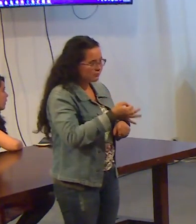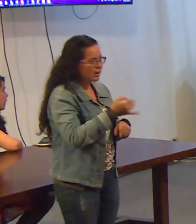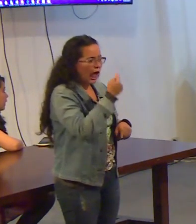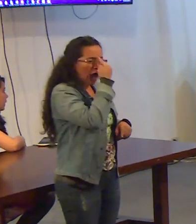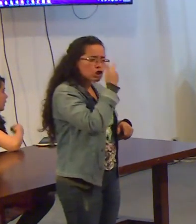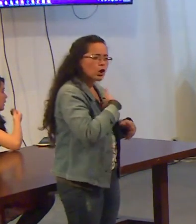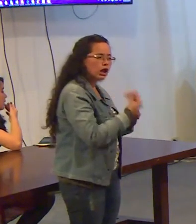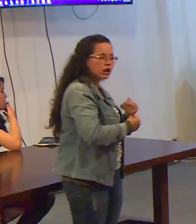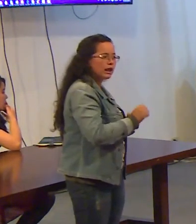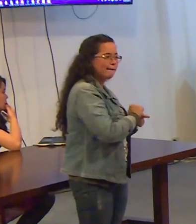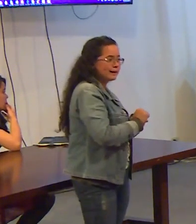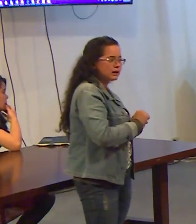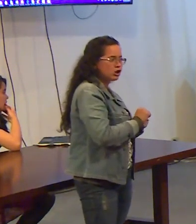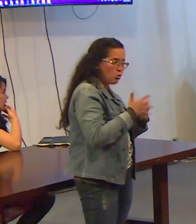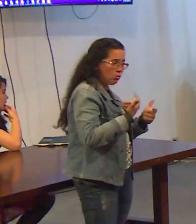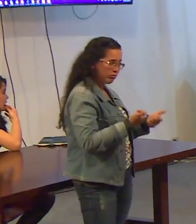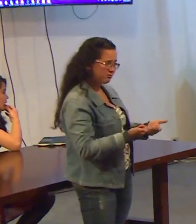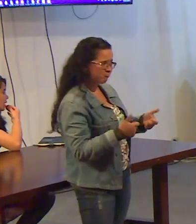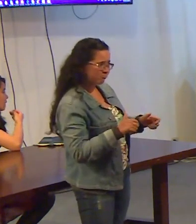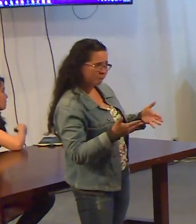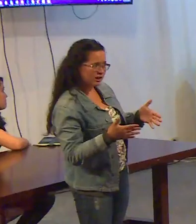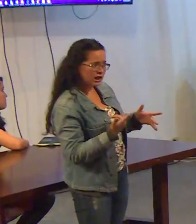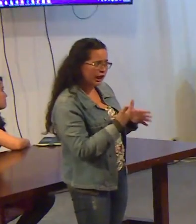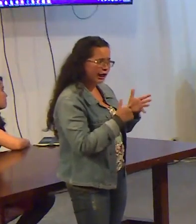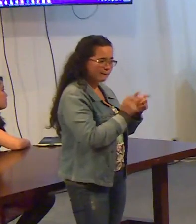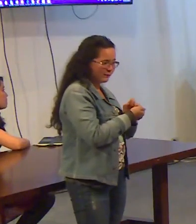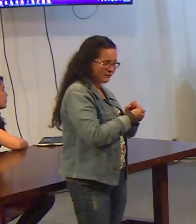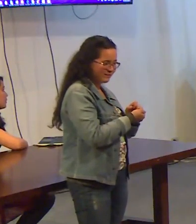práctica, cómo funcionó, qué no cambió, y no solo